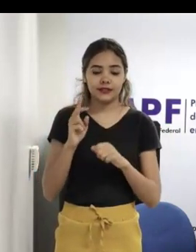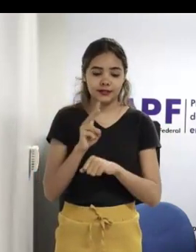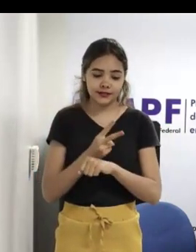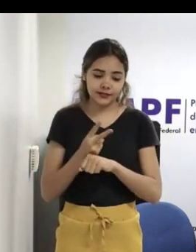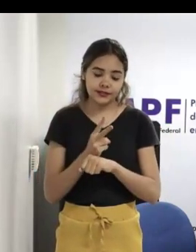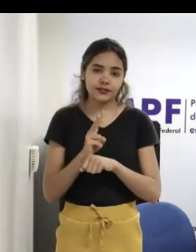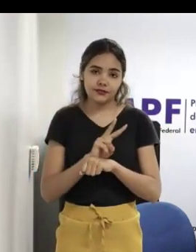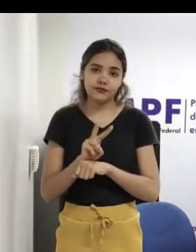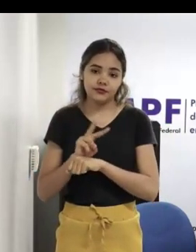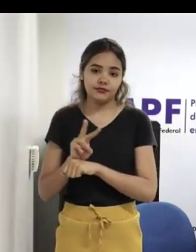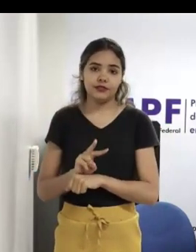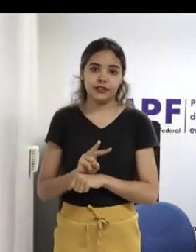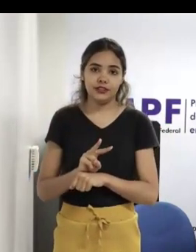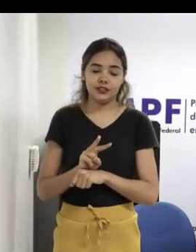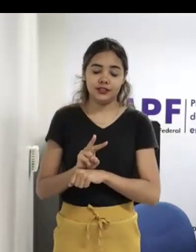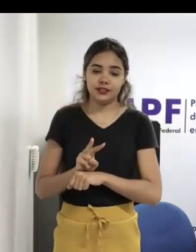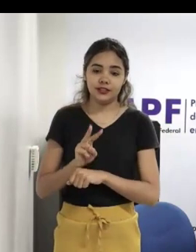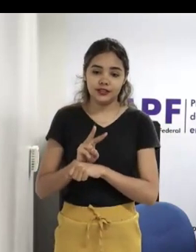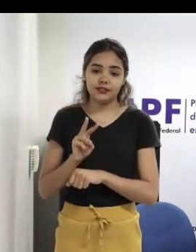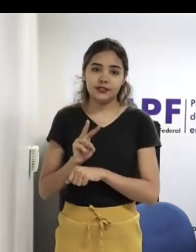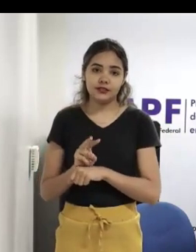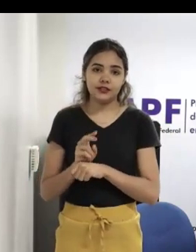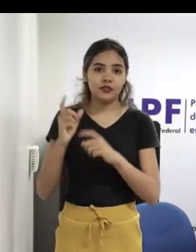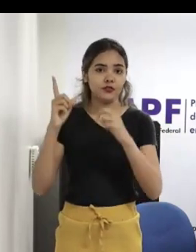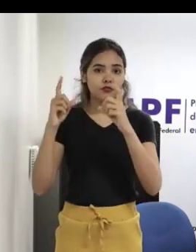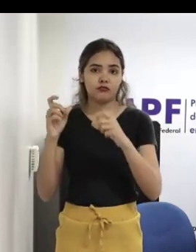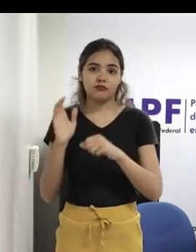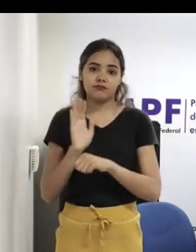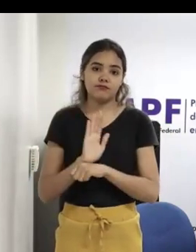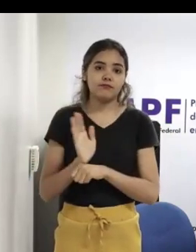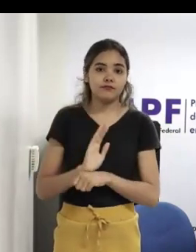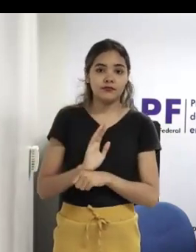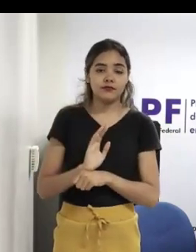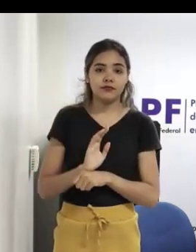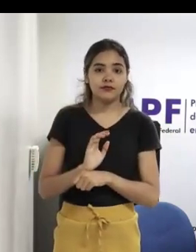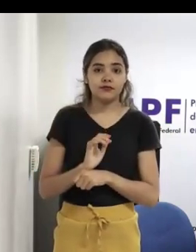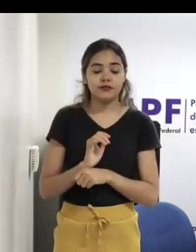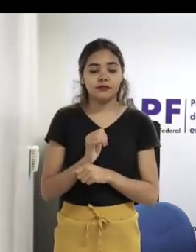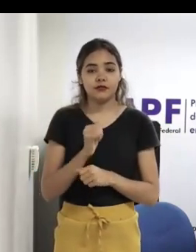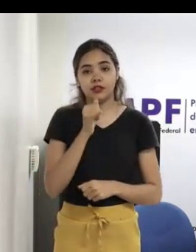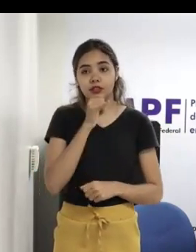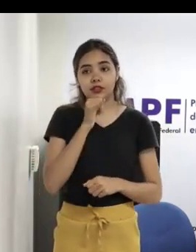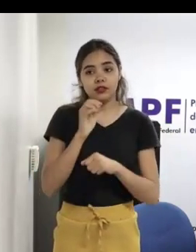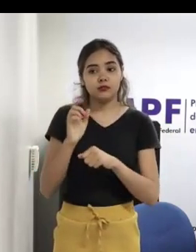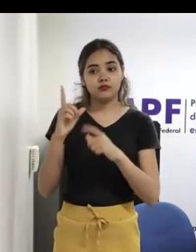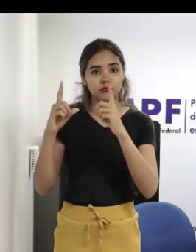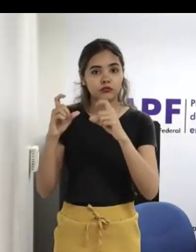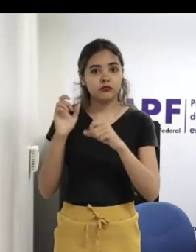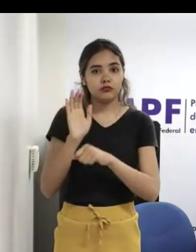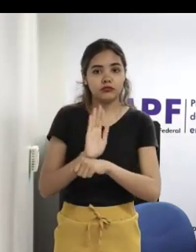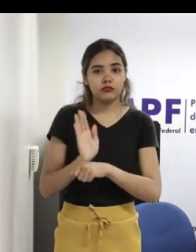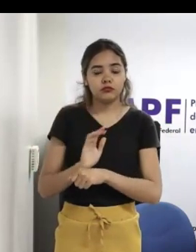imagens que eh forem divulgadas por exemplo a gente tem que pedir aos intermediários da